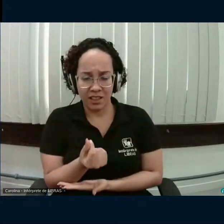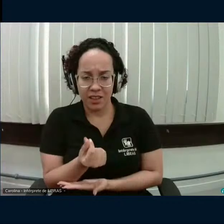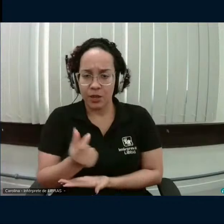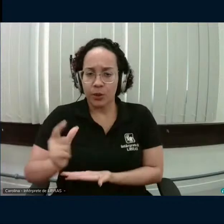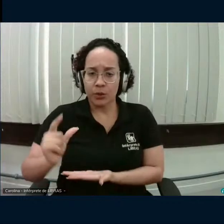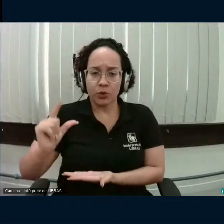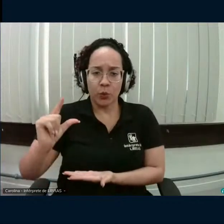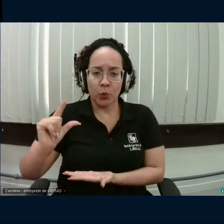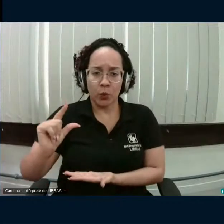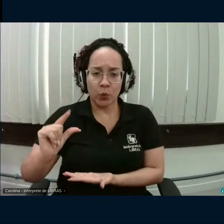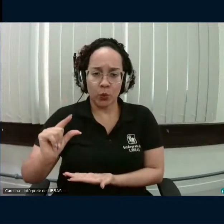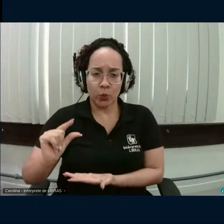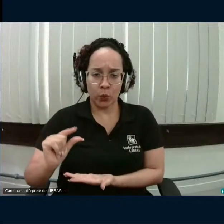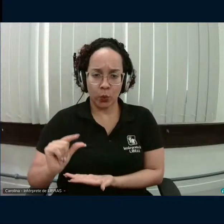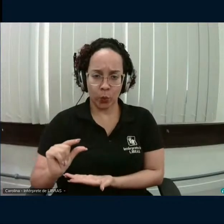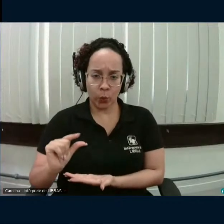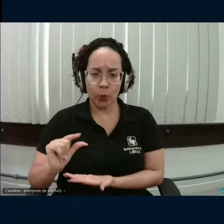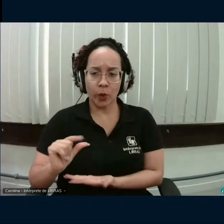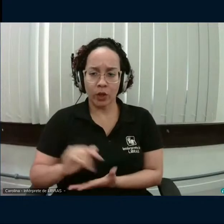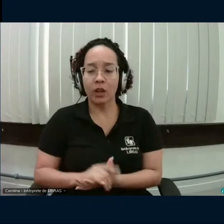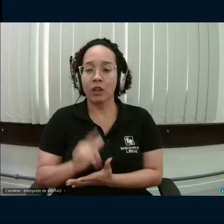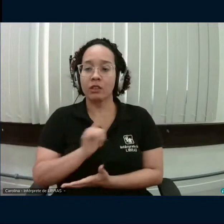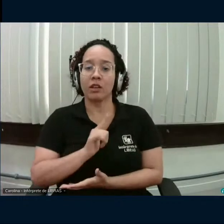mil matrículas